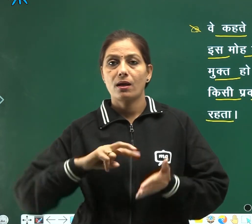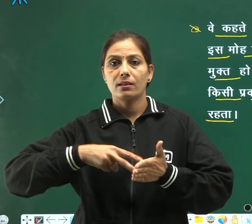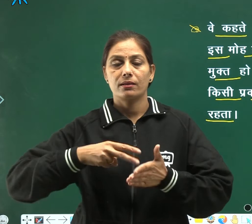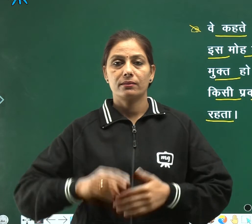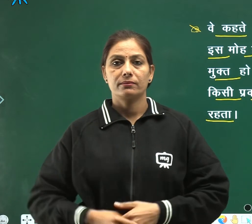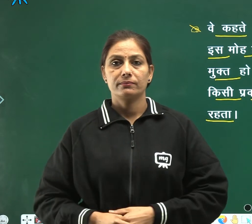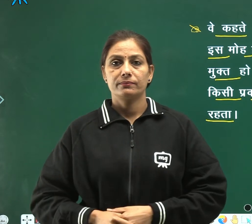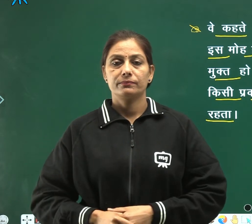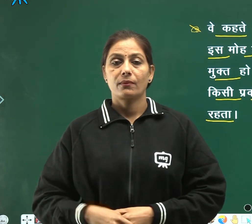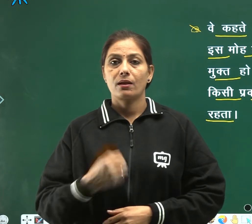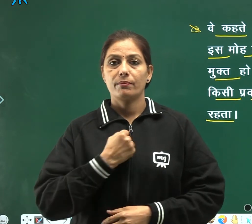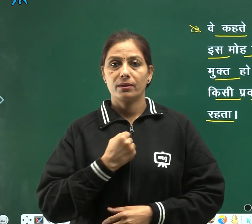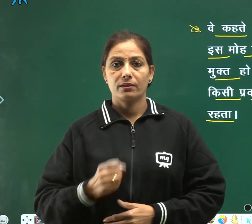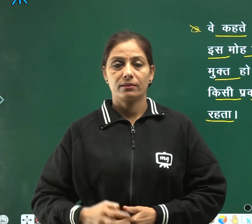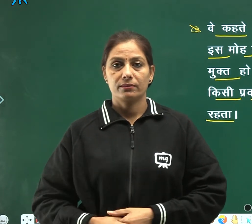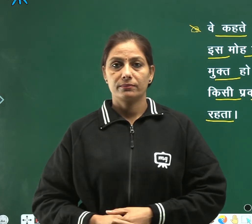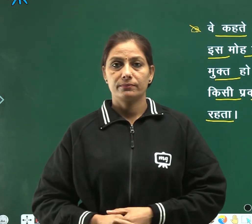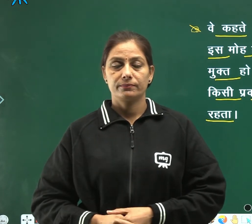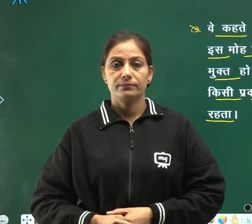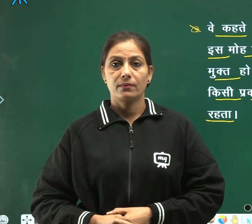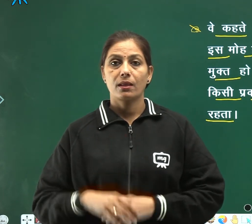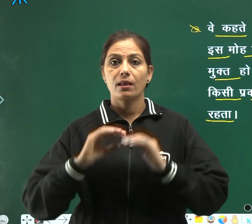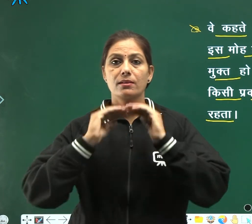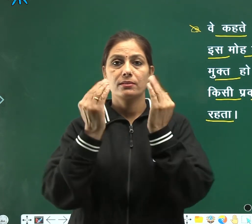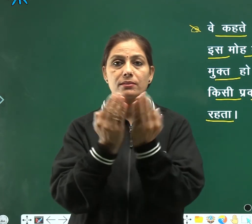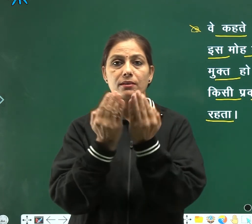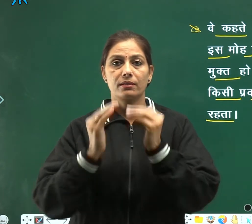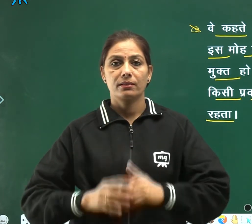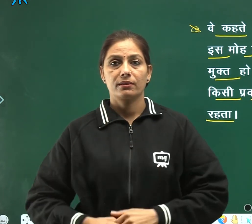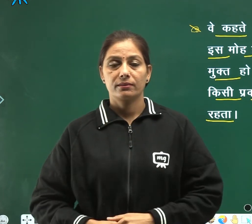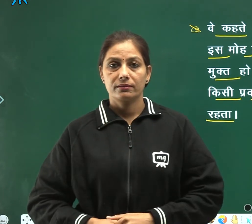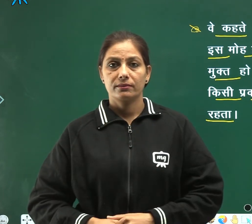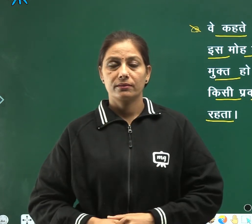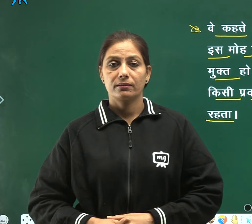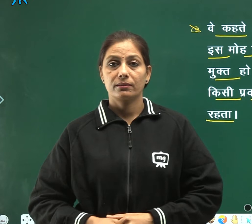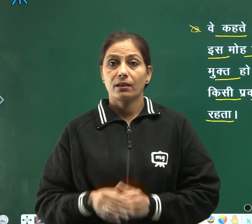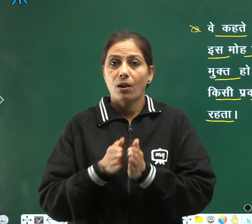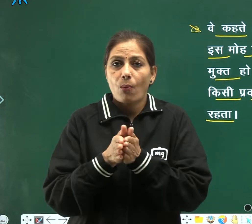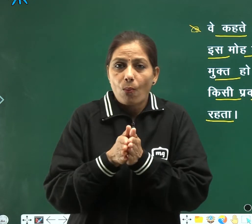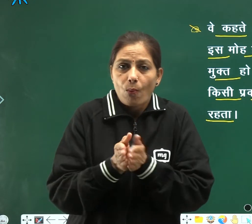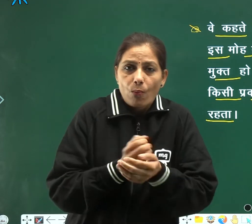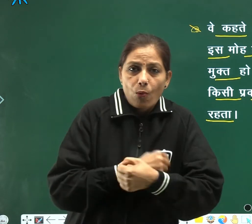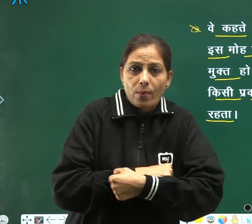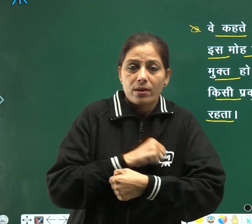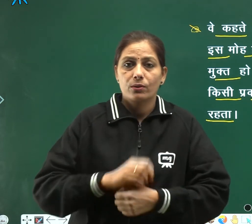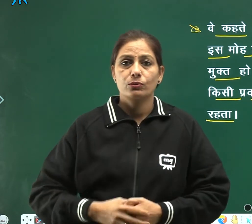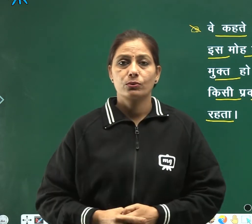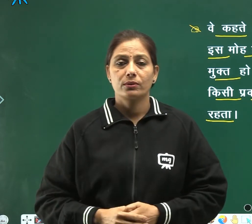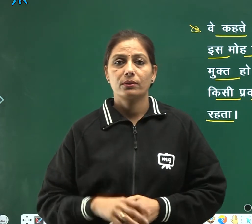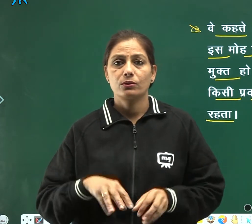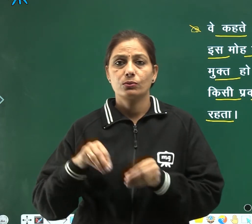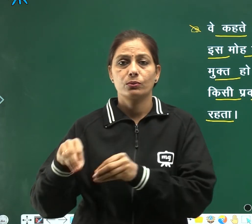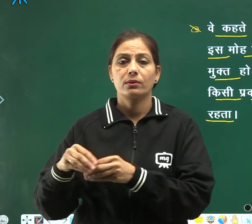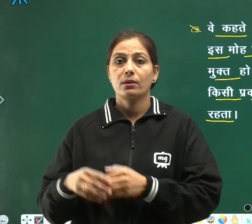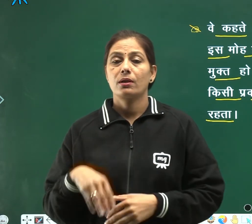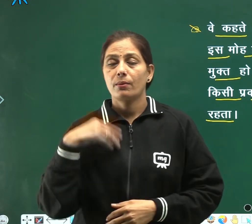अर्थात हमें संसार के मोहमाया को छोड़कर ईश्वर